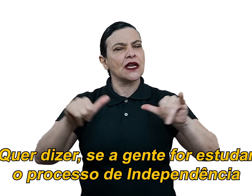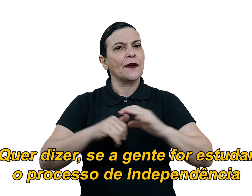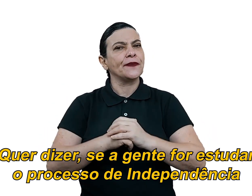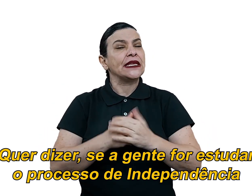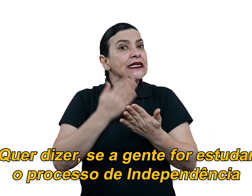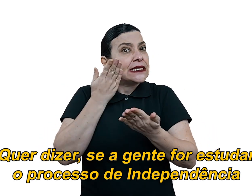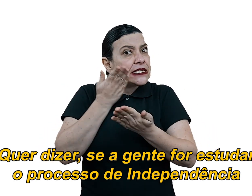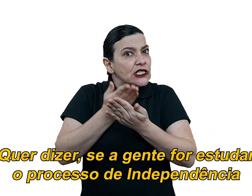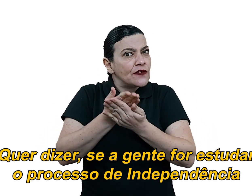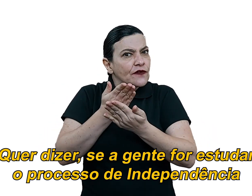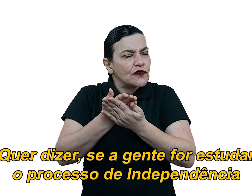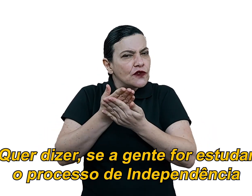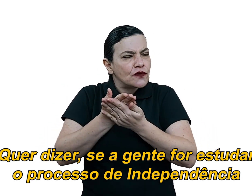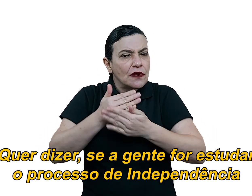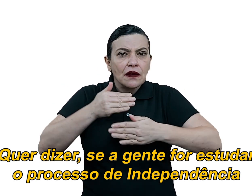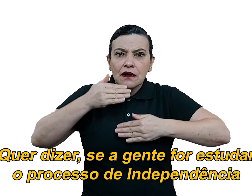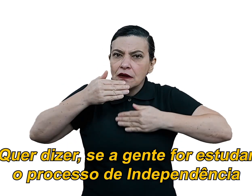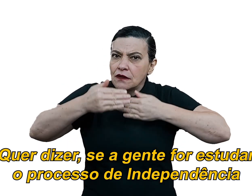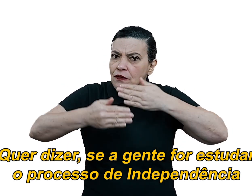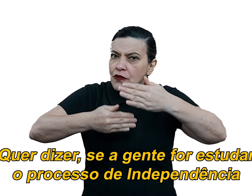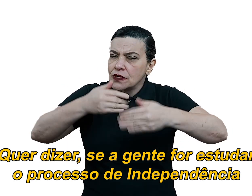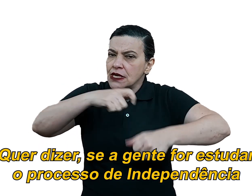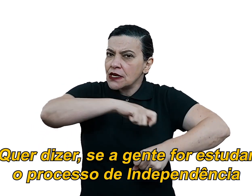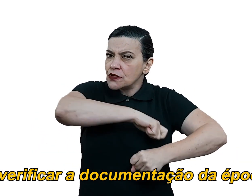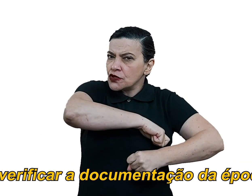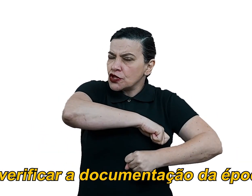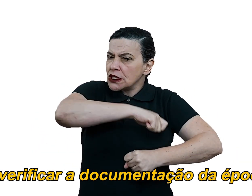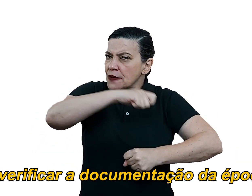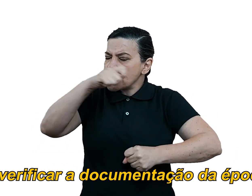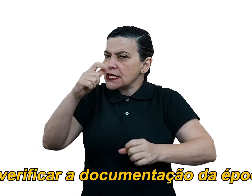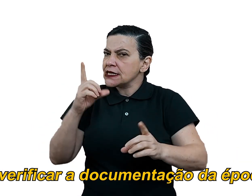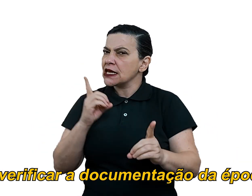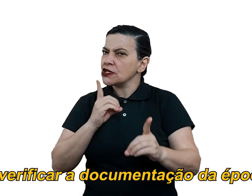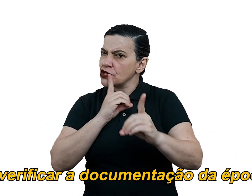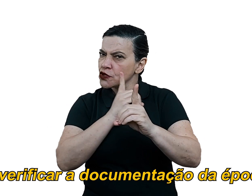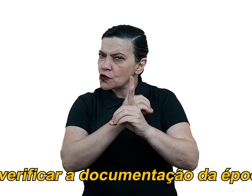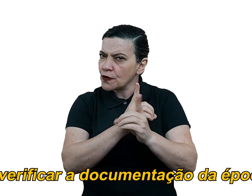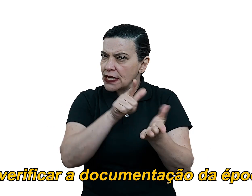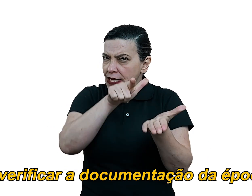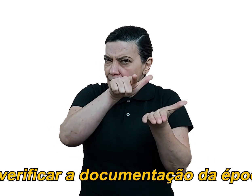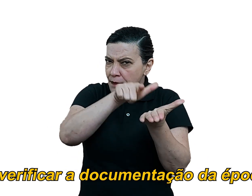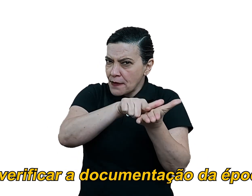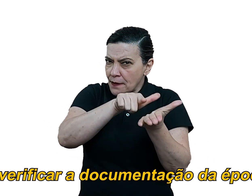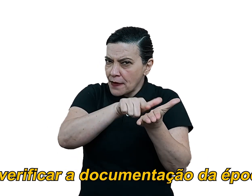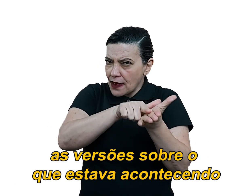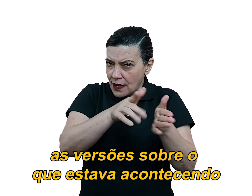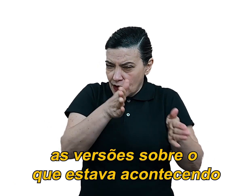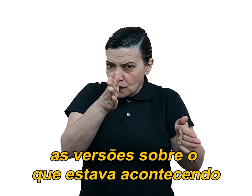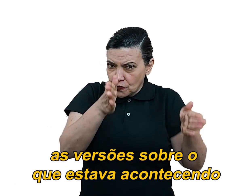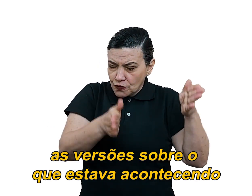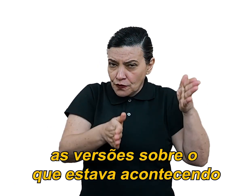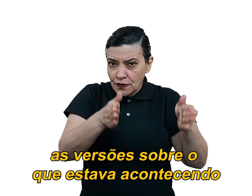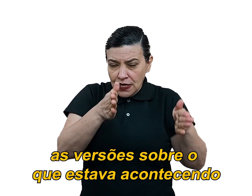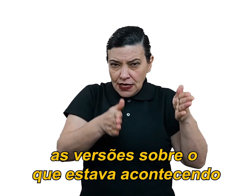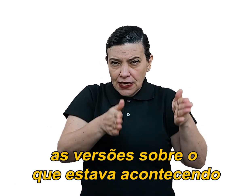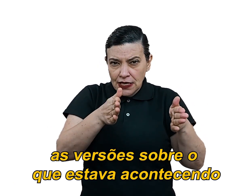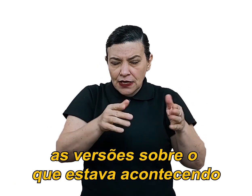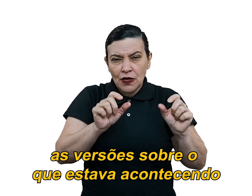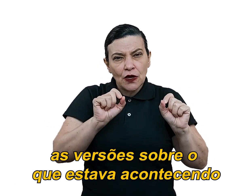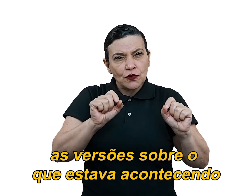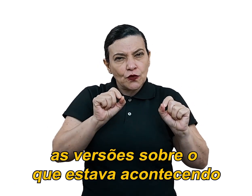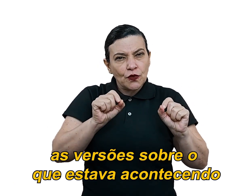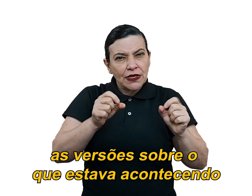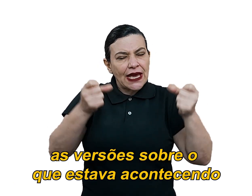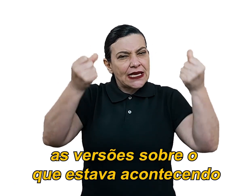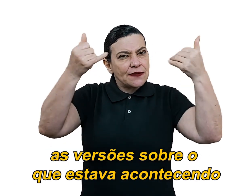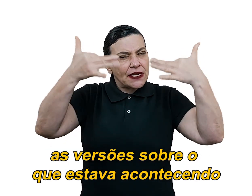for estudar o processo de independência e verificar a documentação da época, as versões